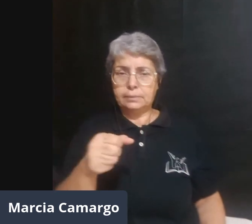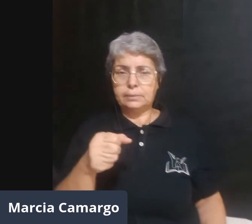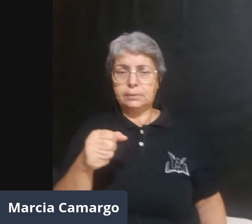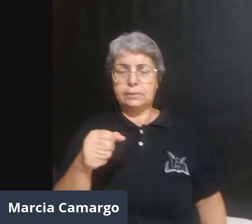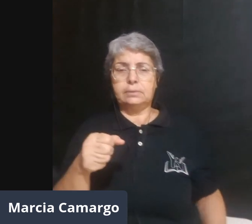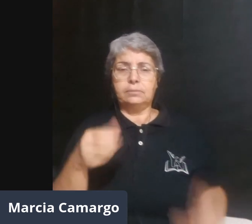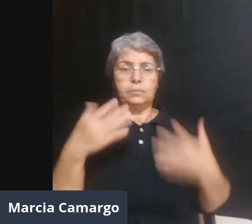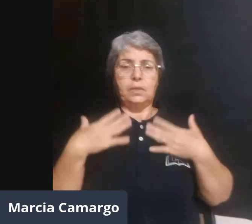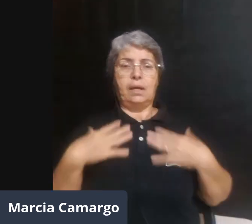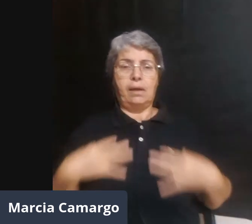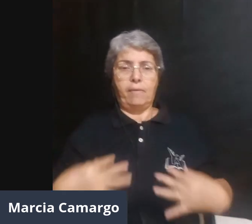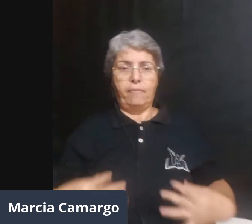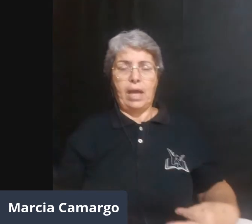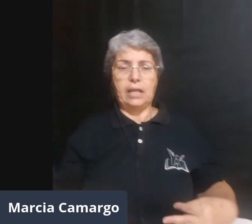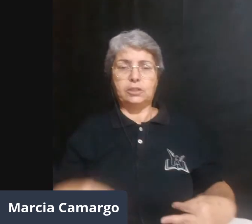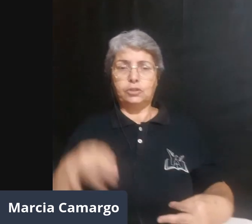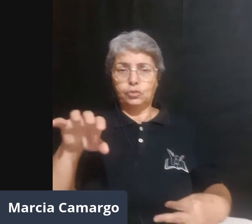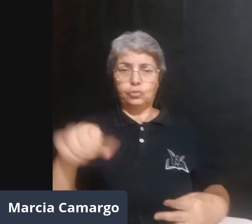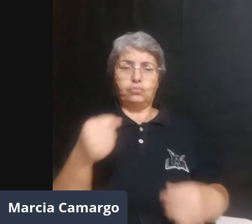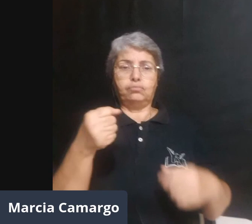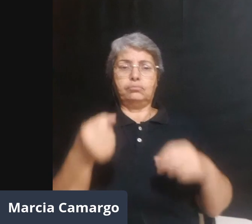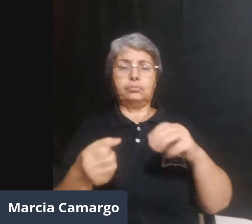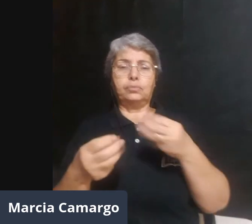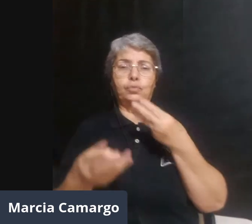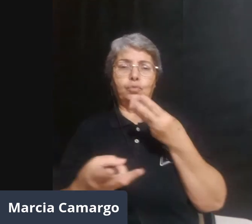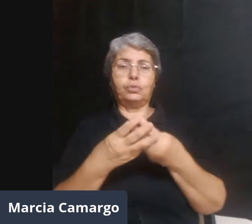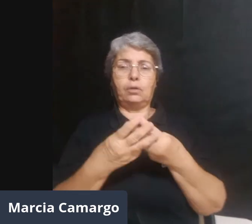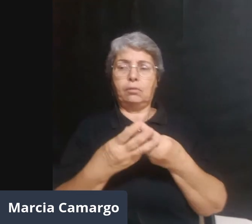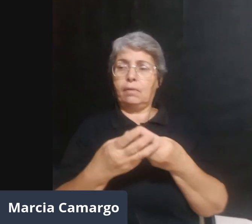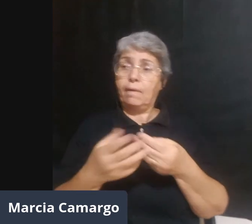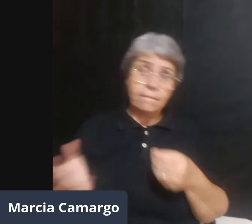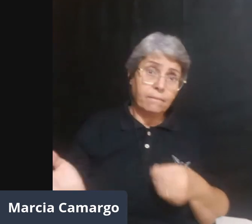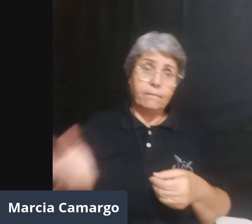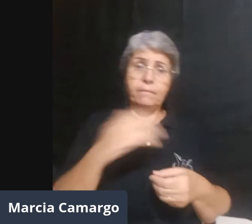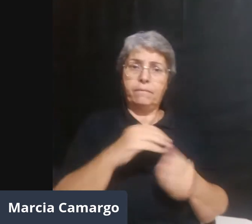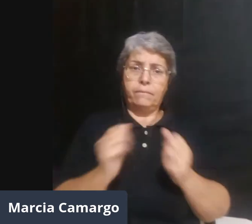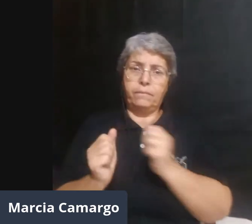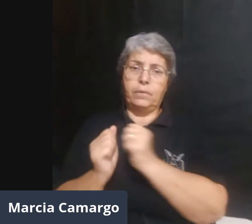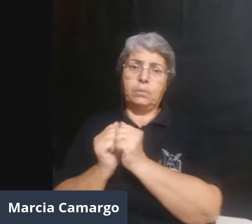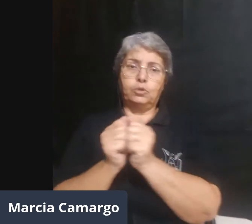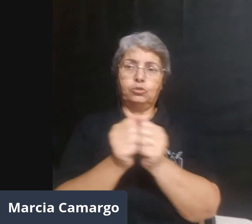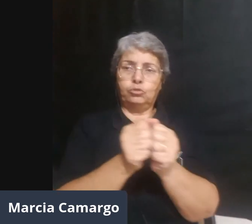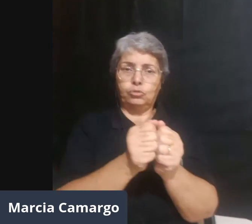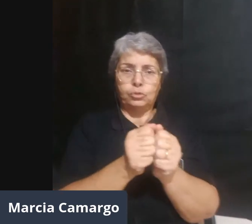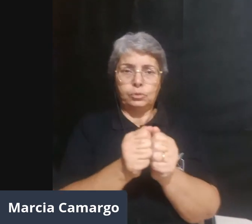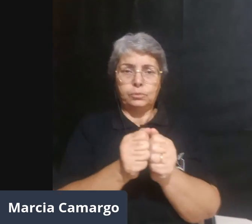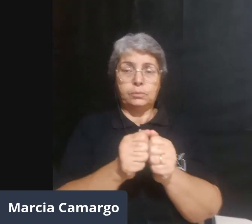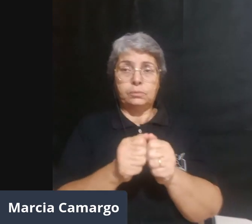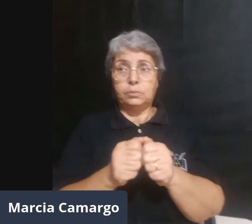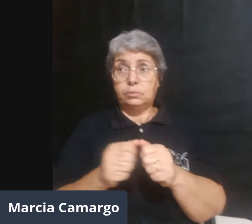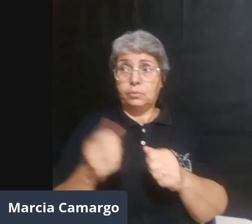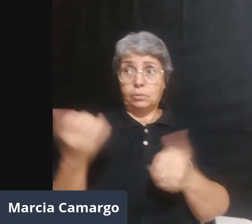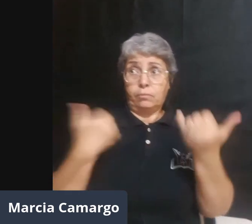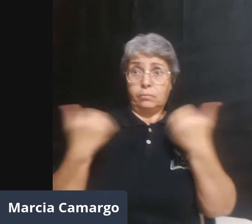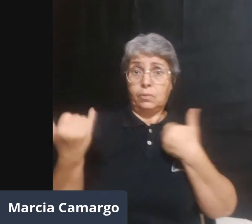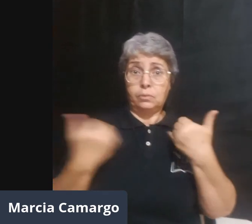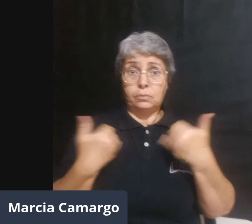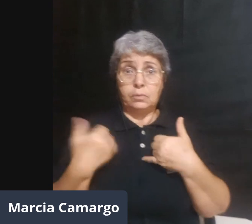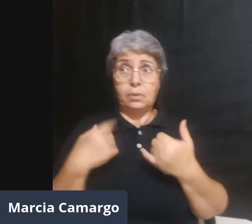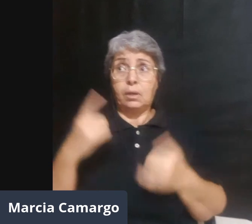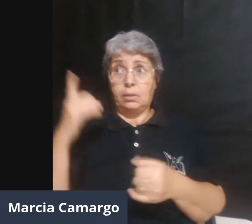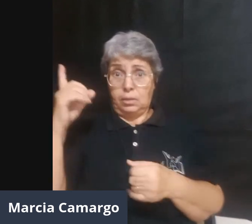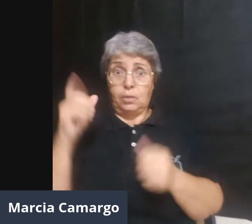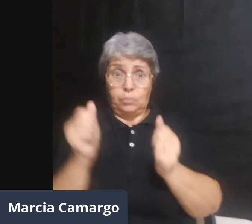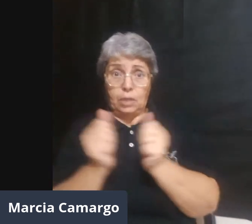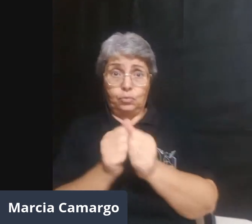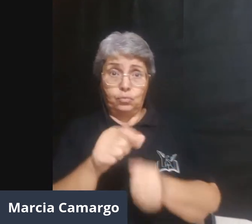da veste de um judeu, dizendo: iremos convosco, porque temos ouvido que Deus está convosco.